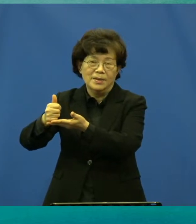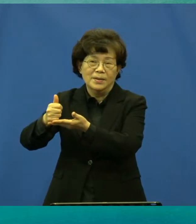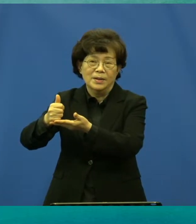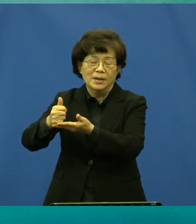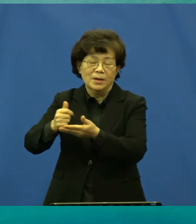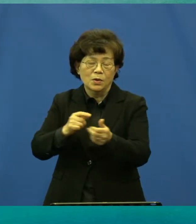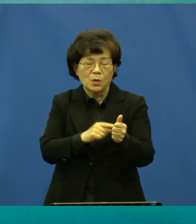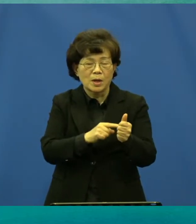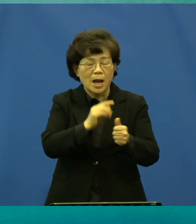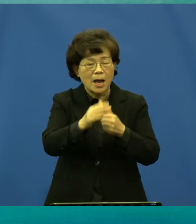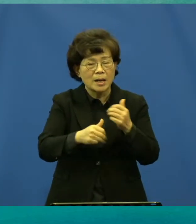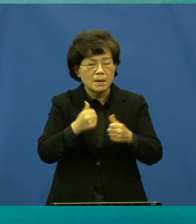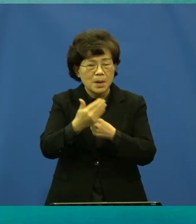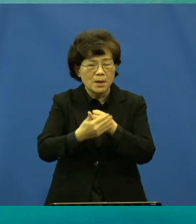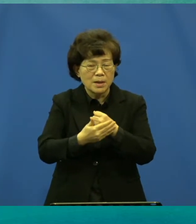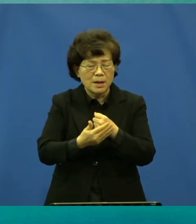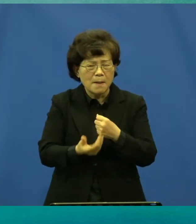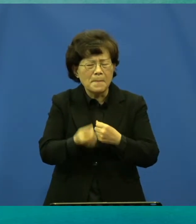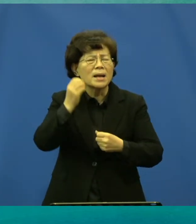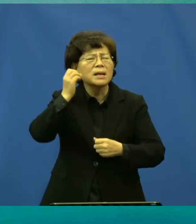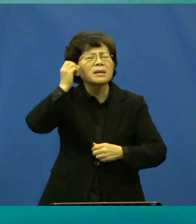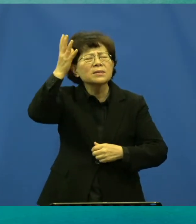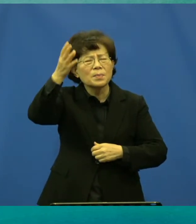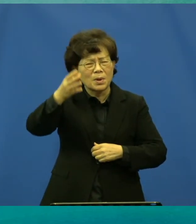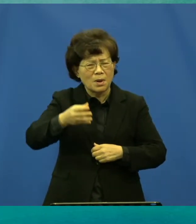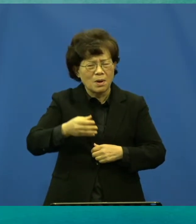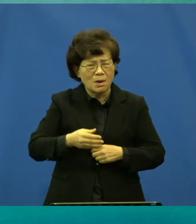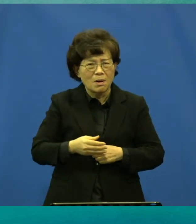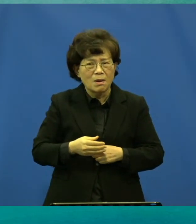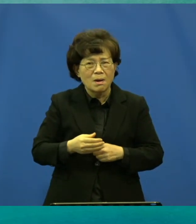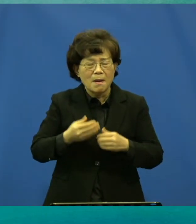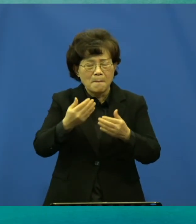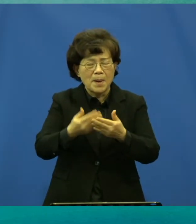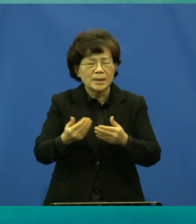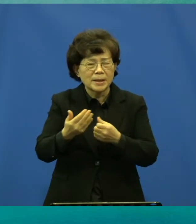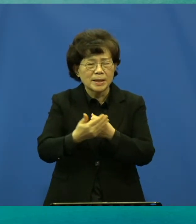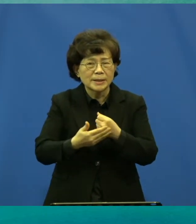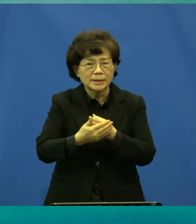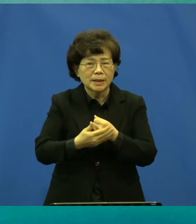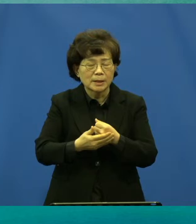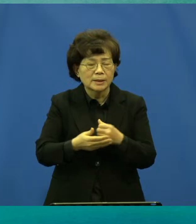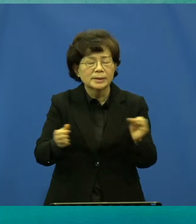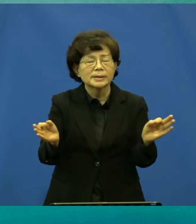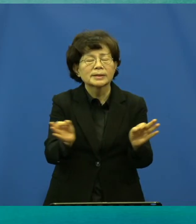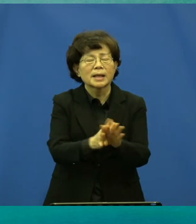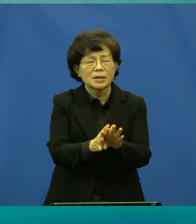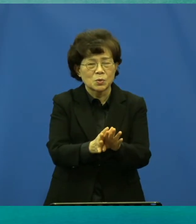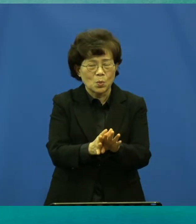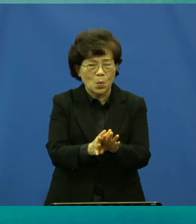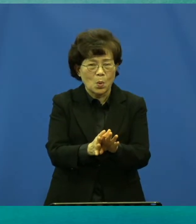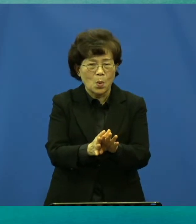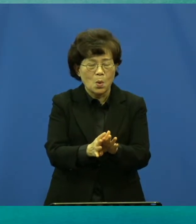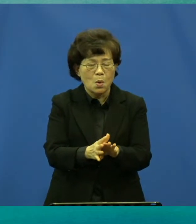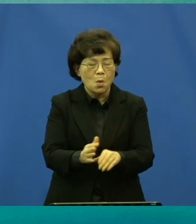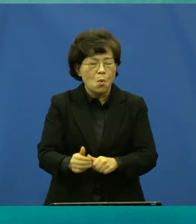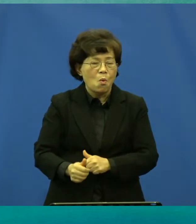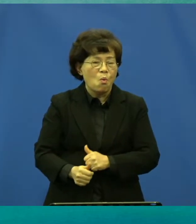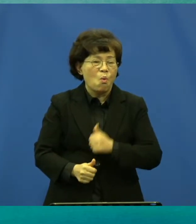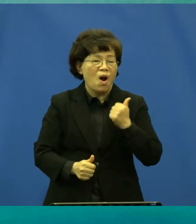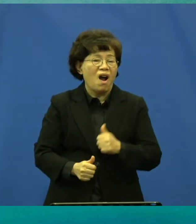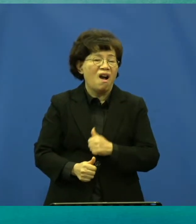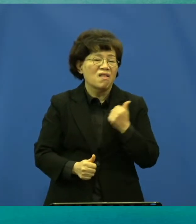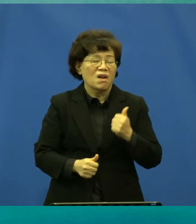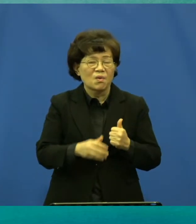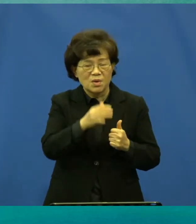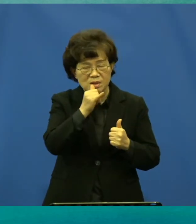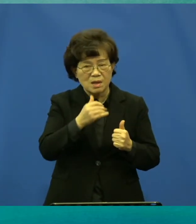요나는 하나님의 은혜를 빨리 잊습니다. 그리고 받은 은혜는 온데간데 없고 화를 내고 있습니다.